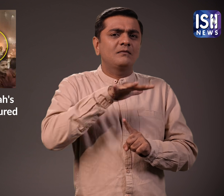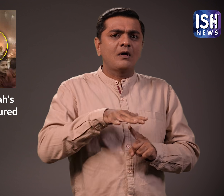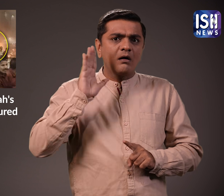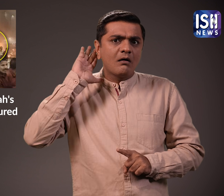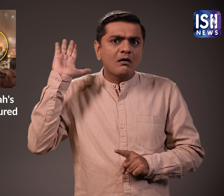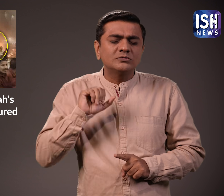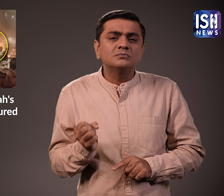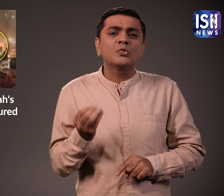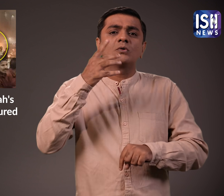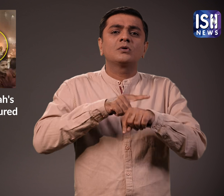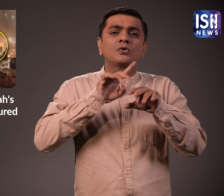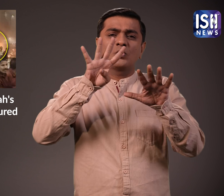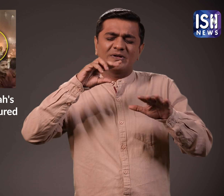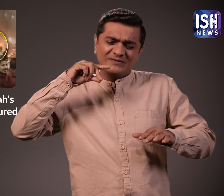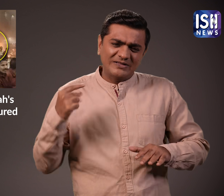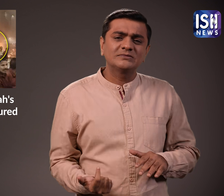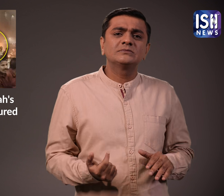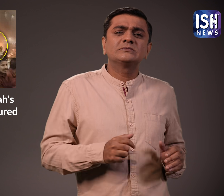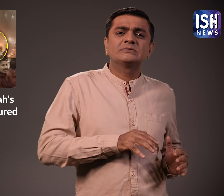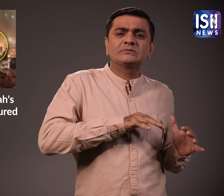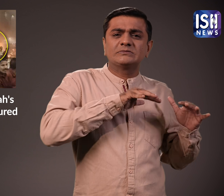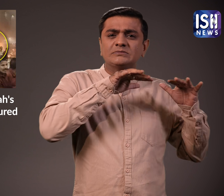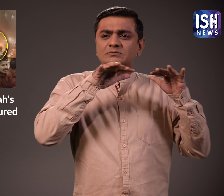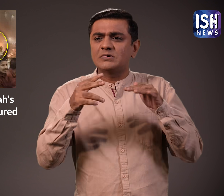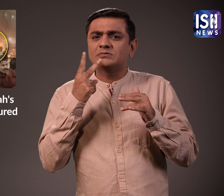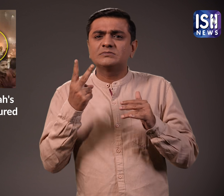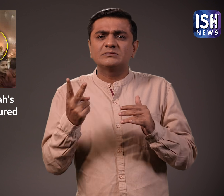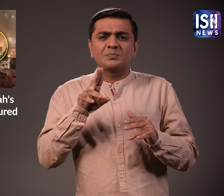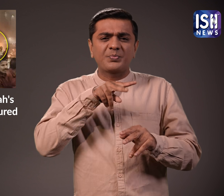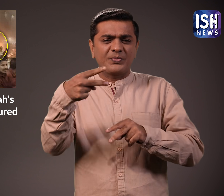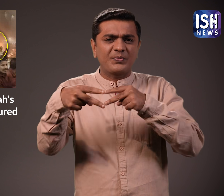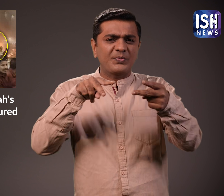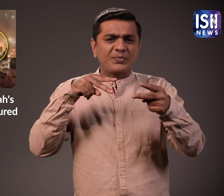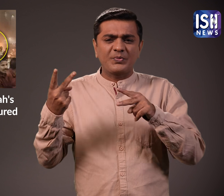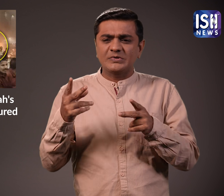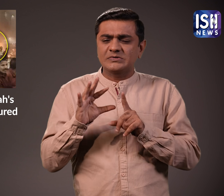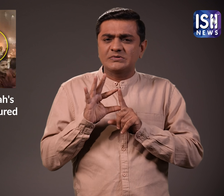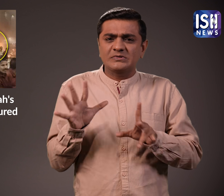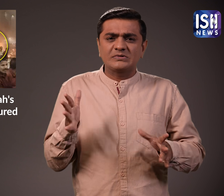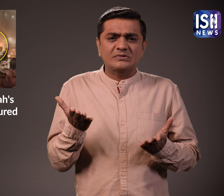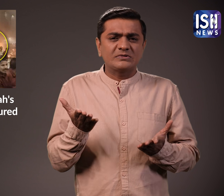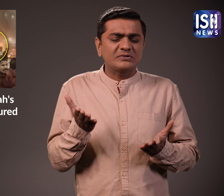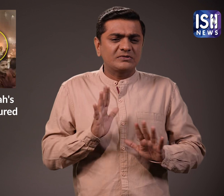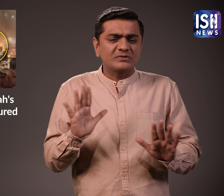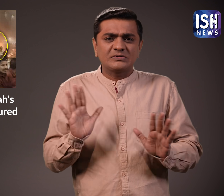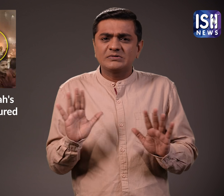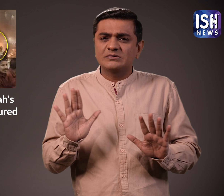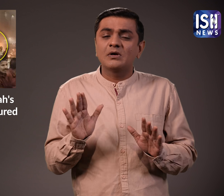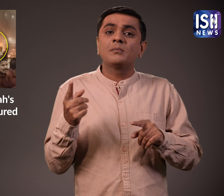कलामसेरी पुलिस के मताबिक सुबर 9 बचे जब उन्हें सूचना मिली तो वे मौके पर पहुँचे और देखा कि लोग घायल अवस्ता में पड़े